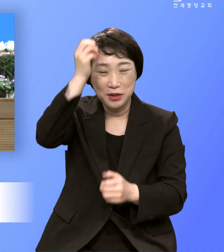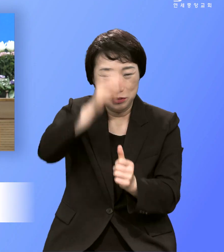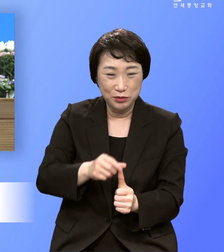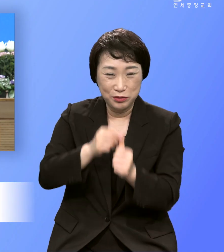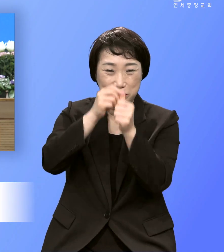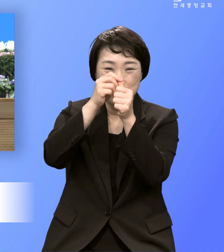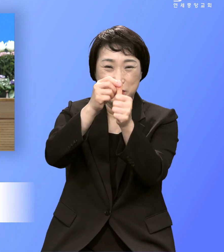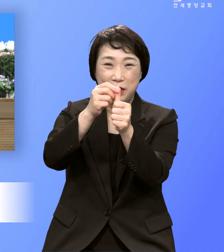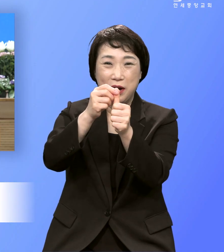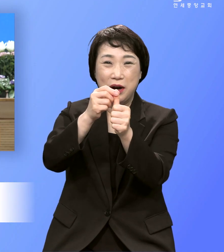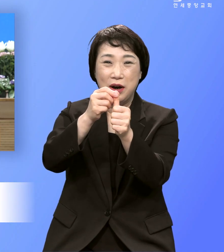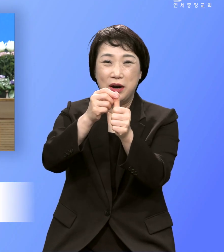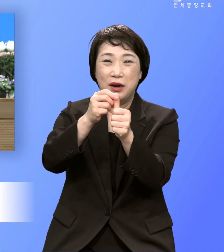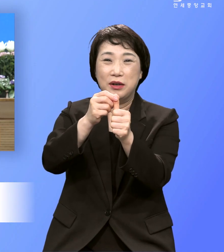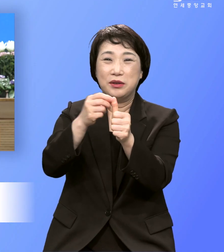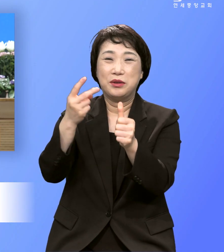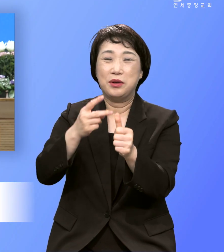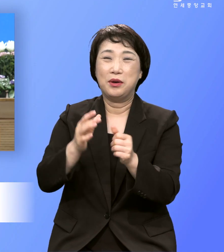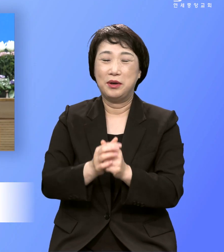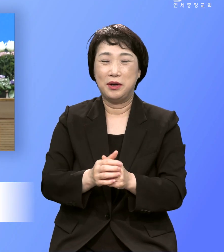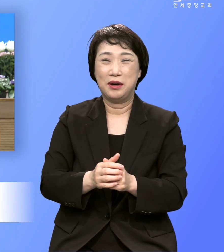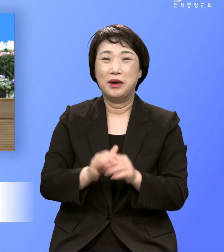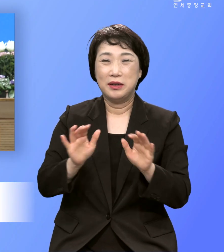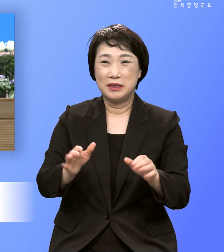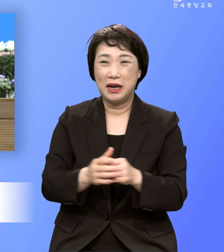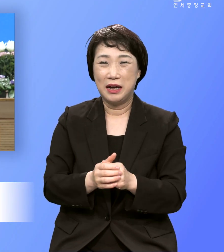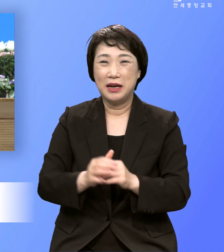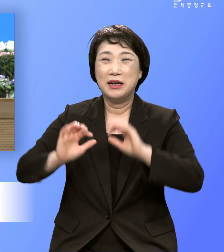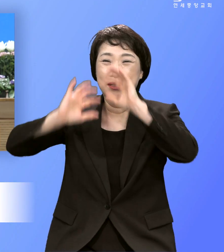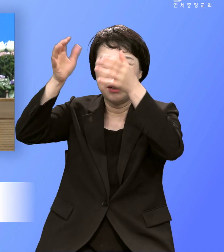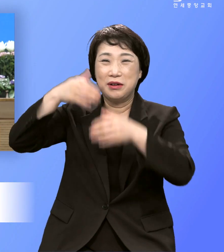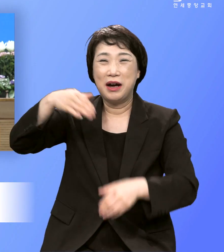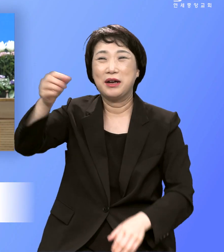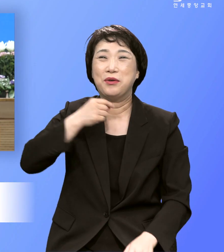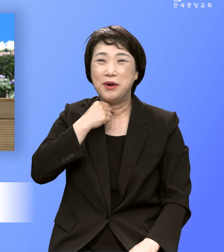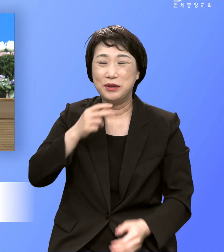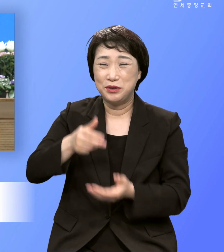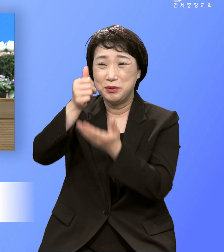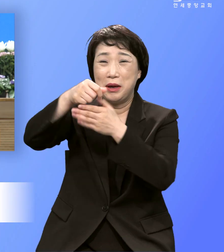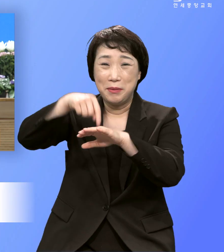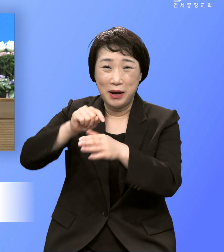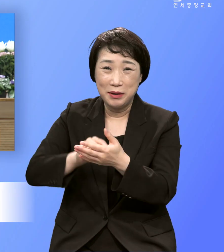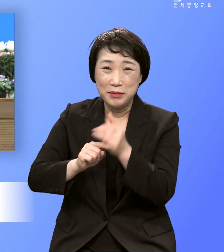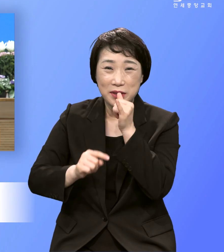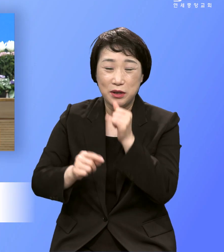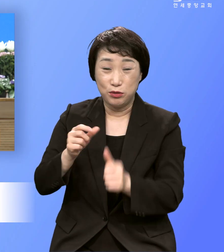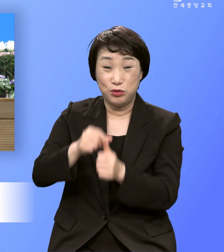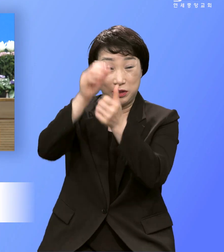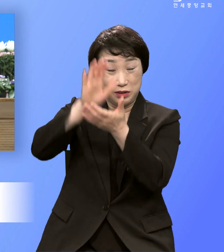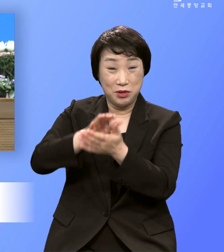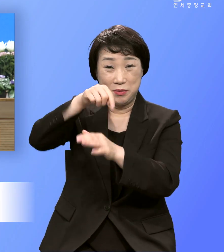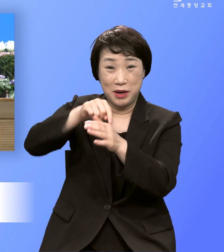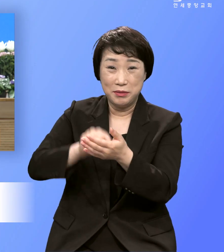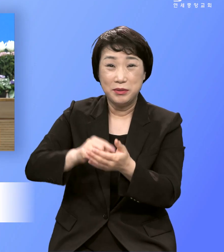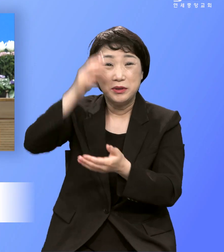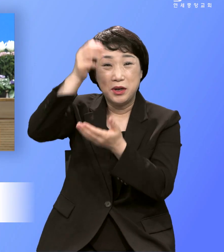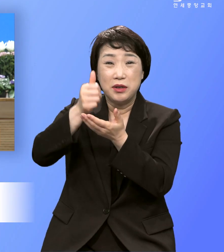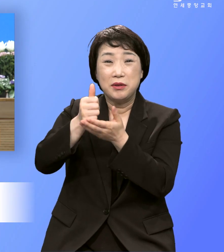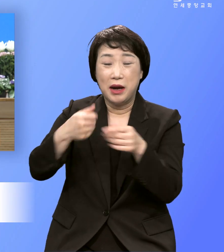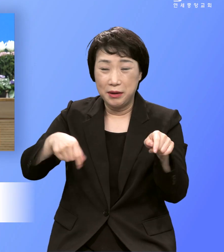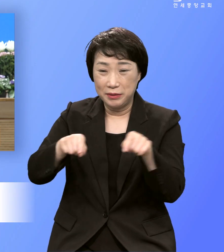살려 구원하고 함께 천국 가기를 바라는 주님의 심정, 구린의 열정,